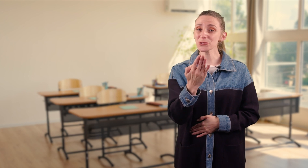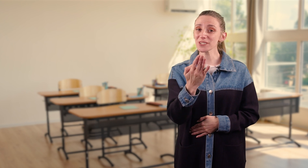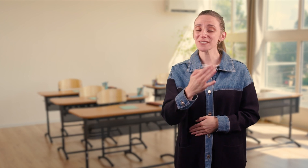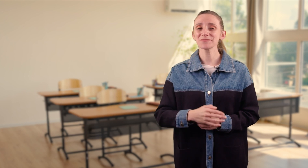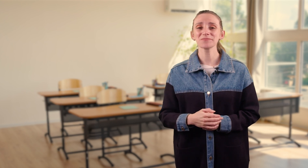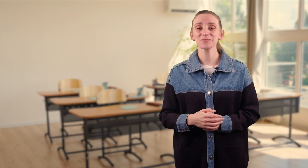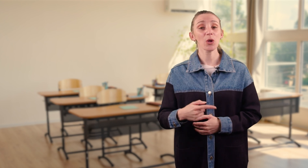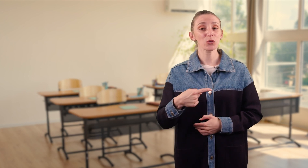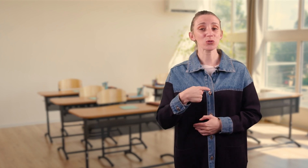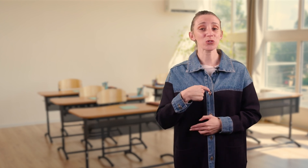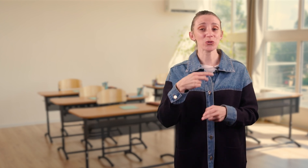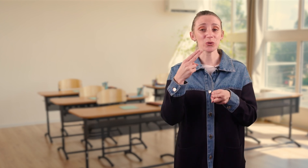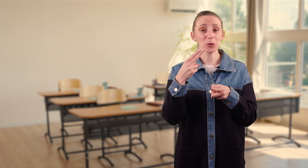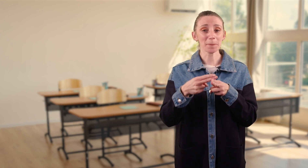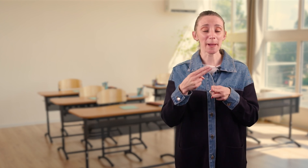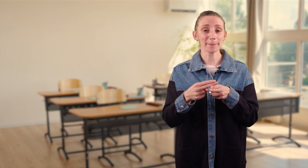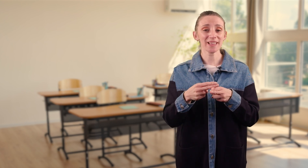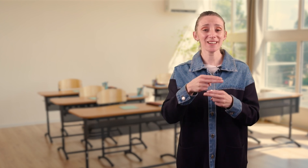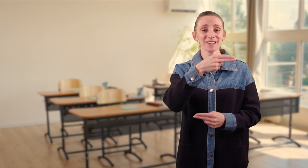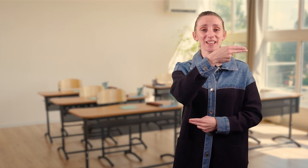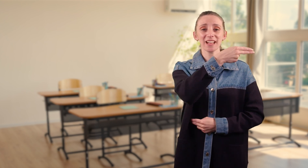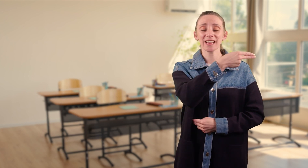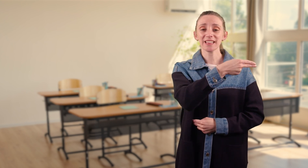bonjour, je m'appelle